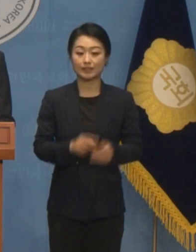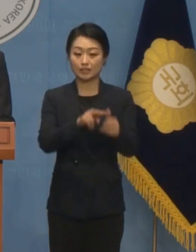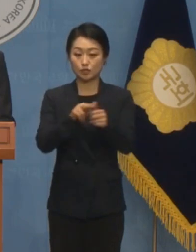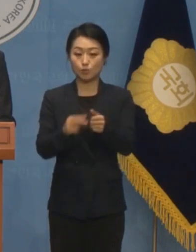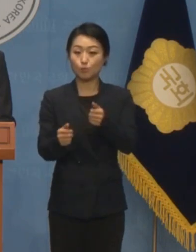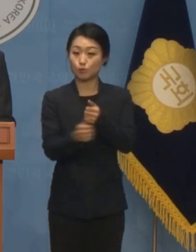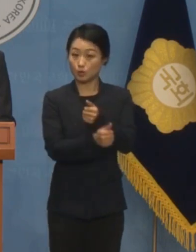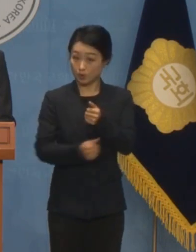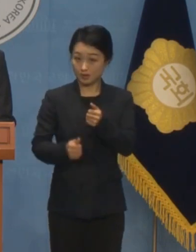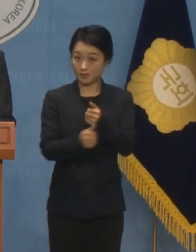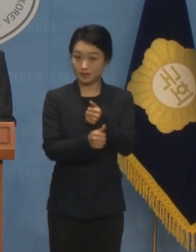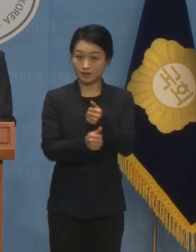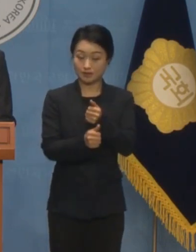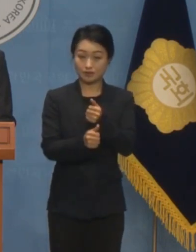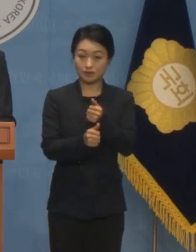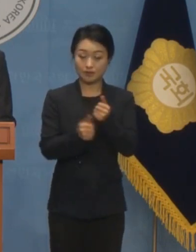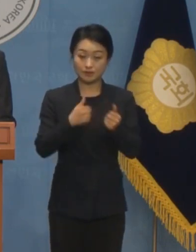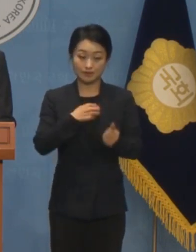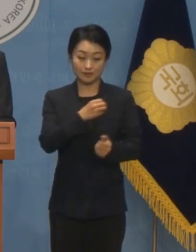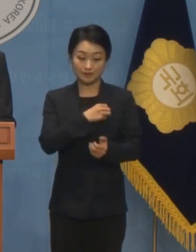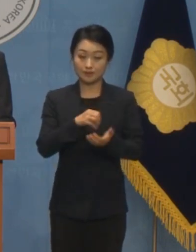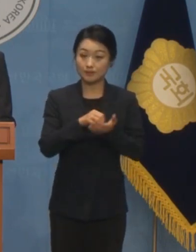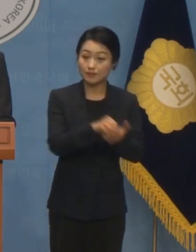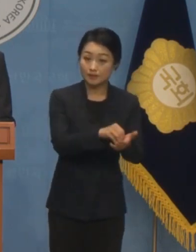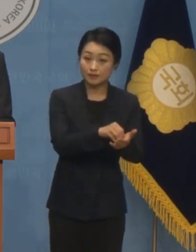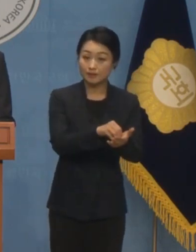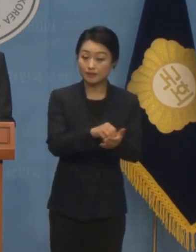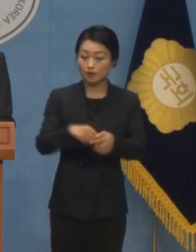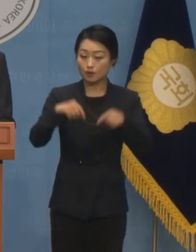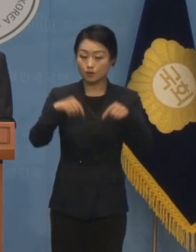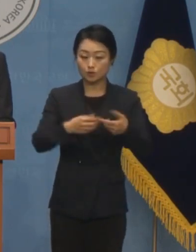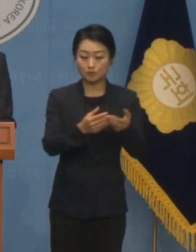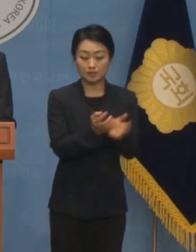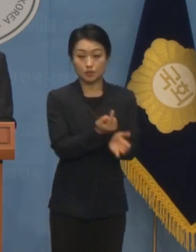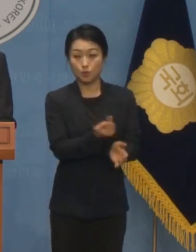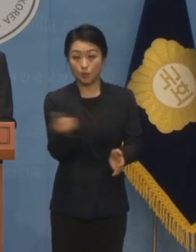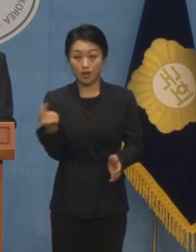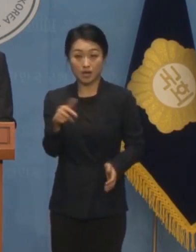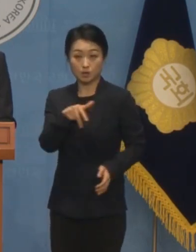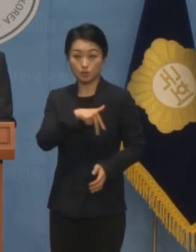정보위원회의 이유 없는 비교섭단체 차별은 폐지되어야 합니다.